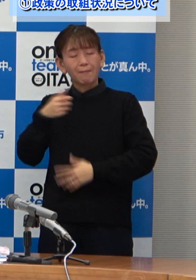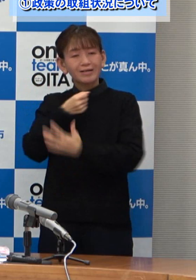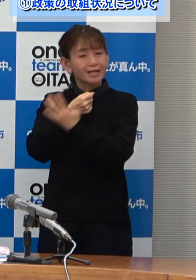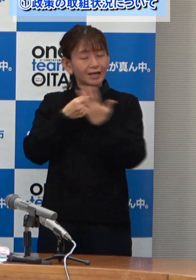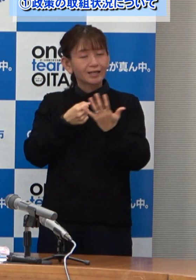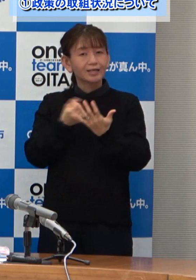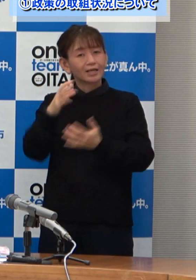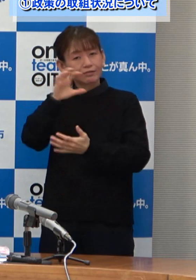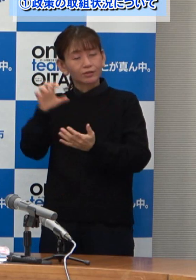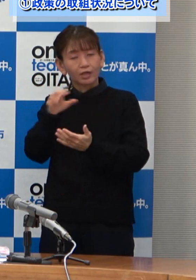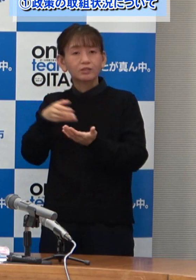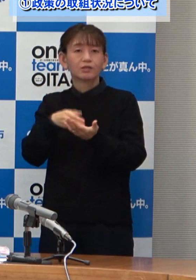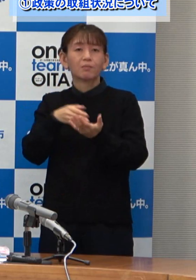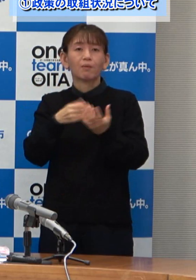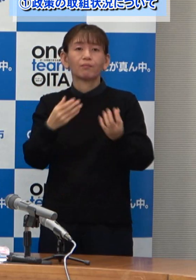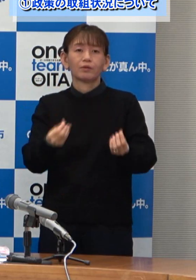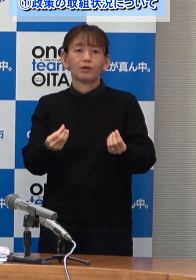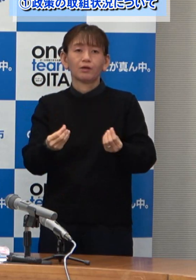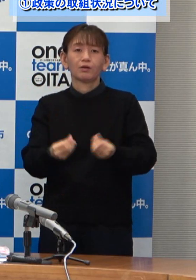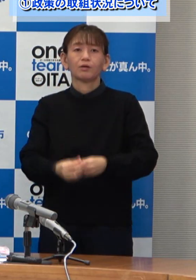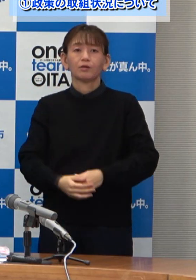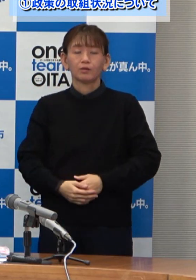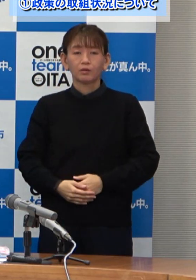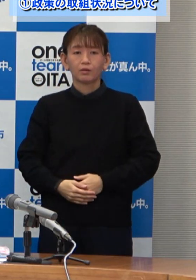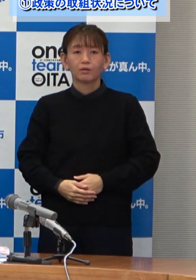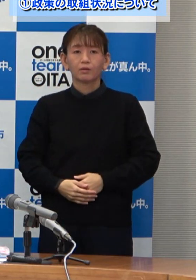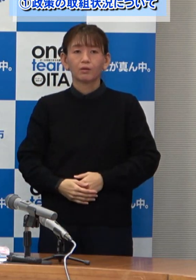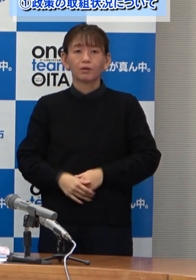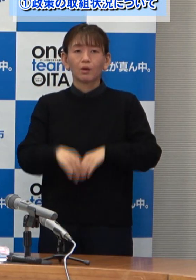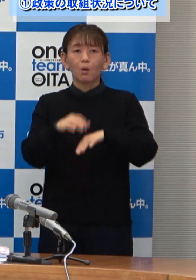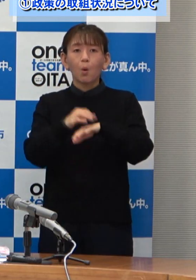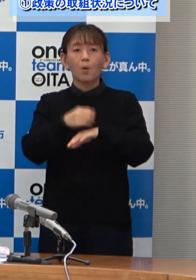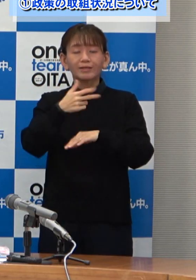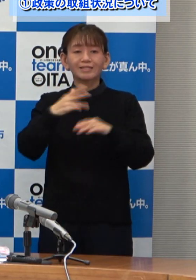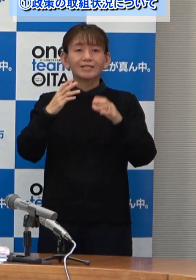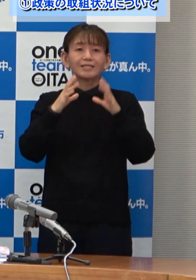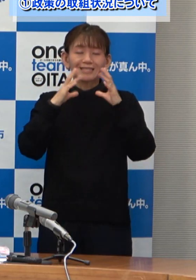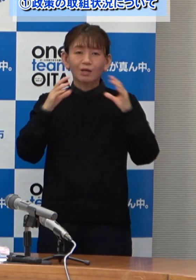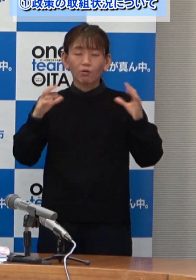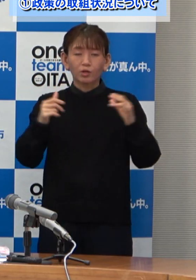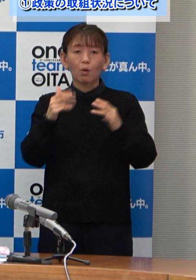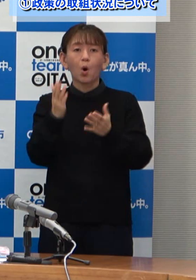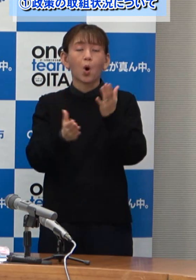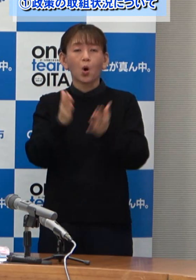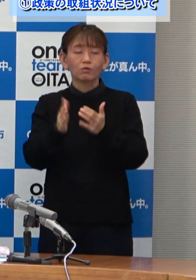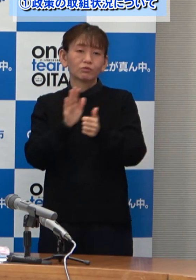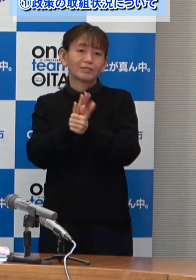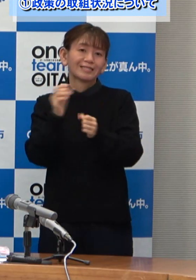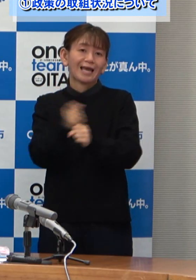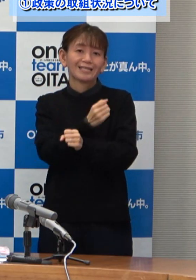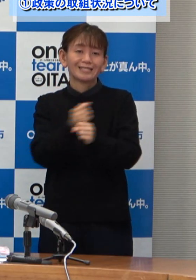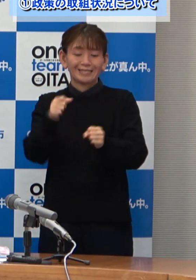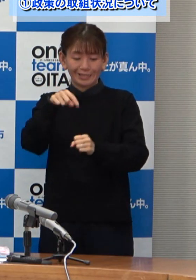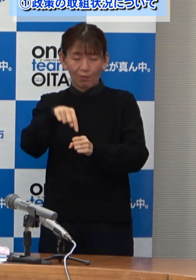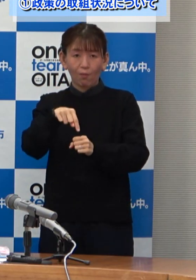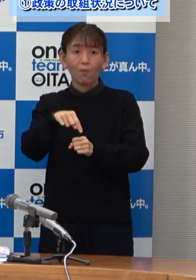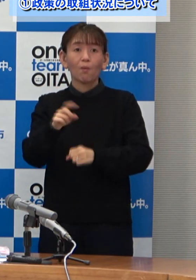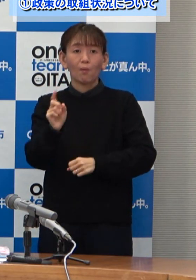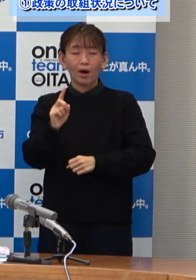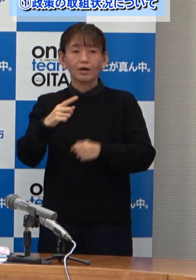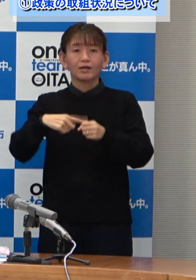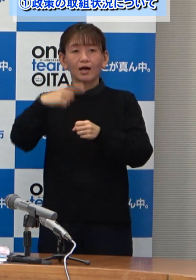たえ大分市ニコニコ保育支援事業え来年度